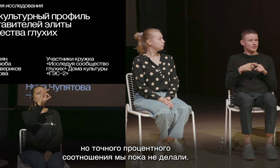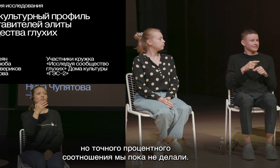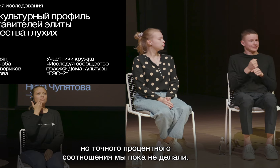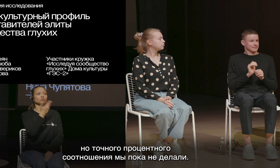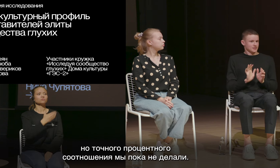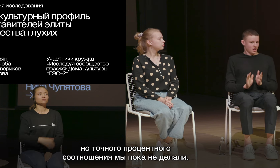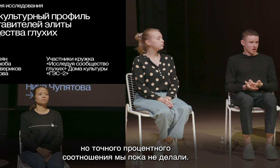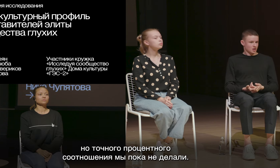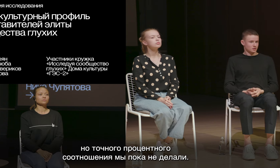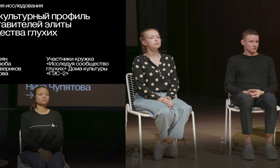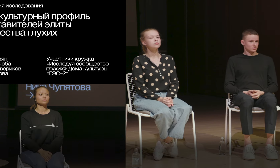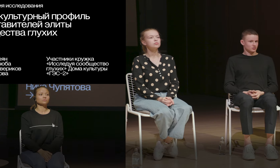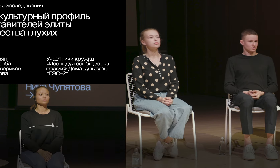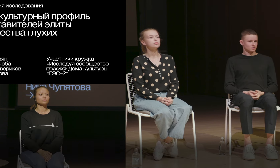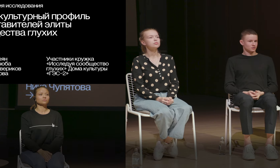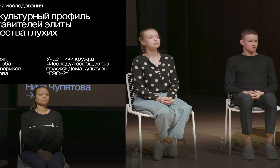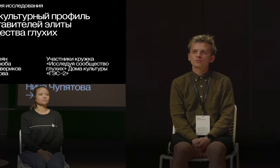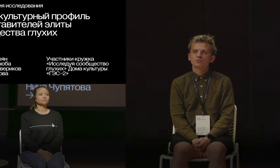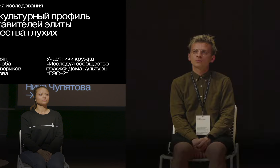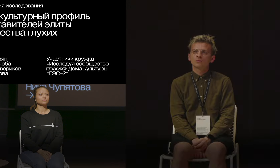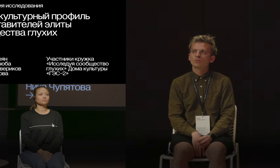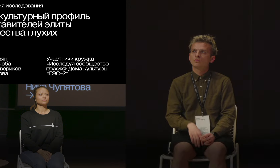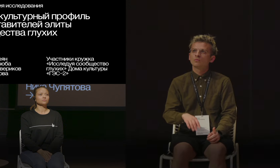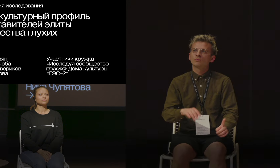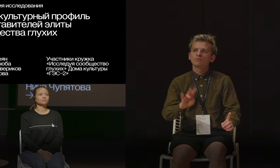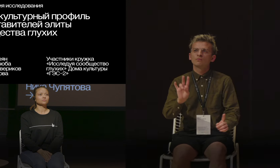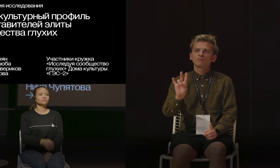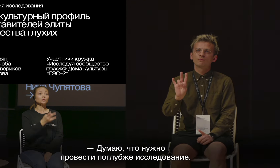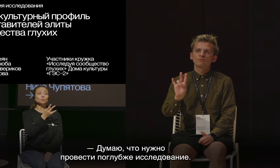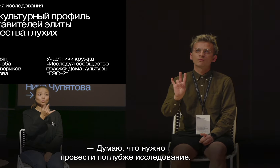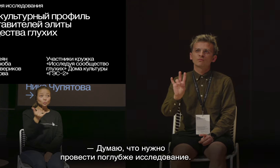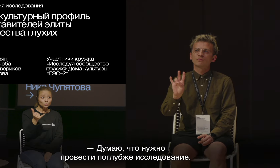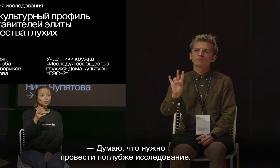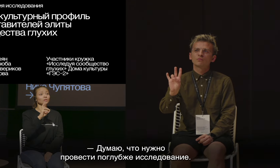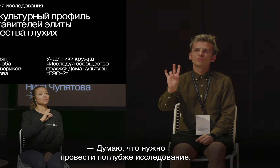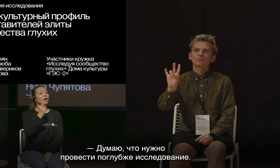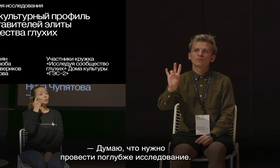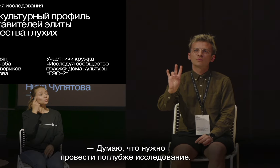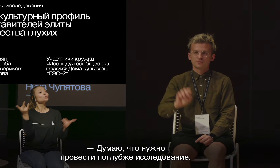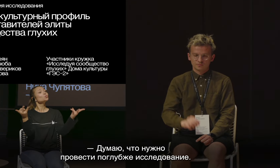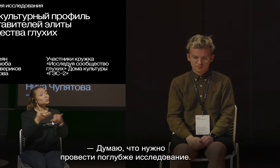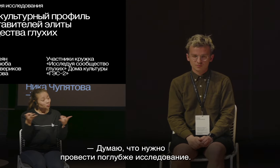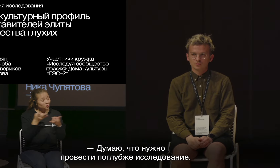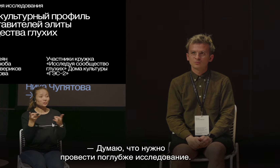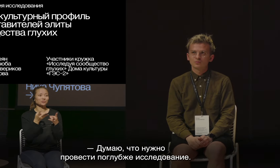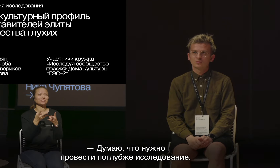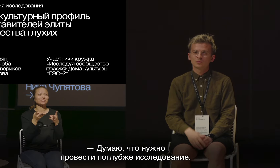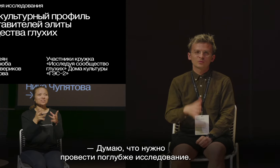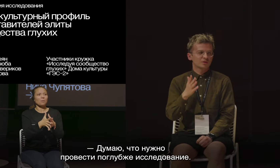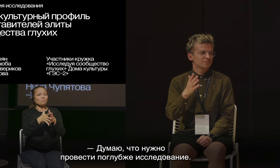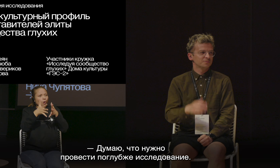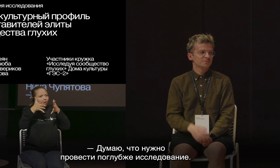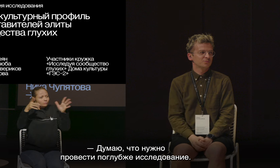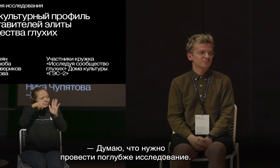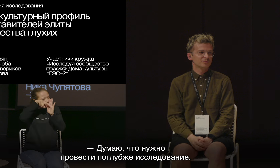процентного соотношения мы пока не делали. Ну, думаю, что нужно провести поглобальнее, поглубже исследование.